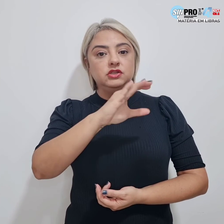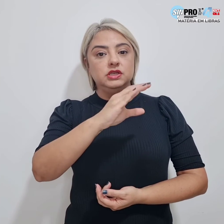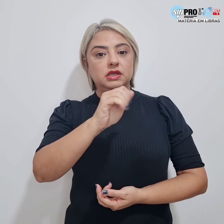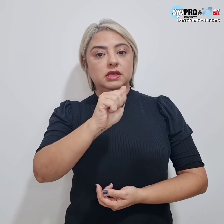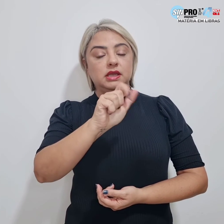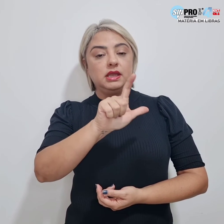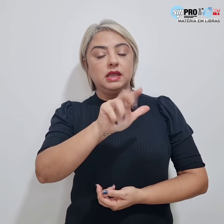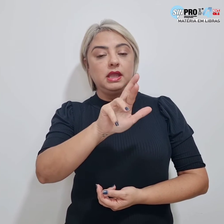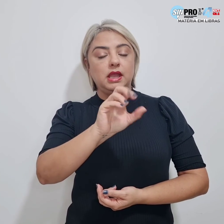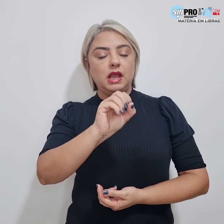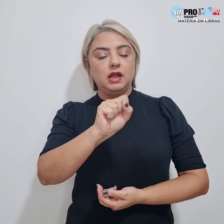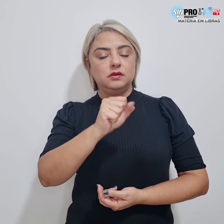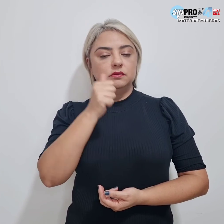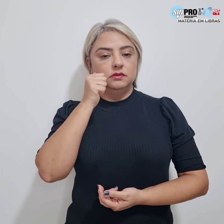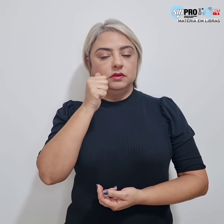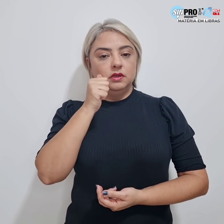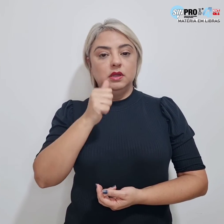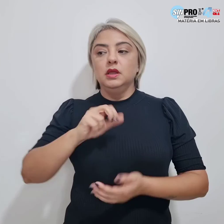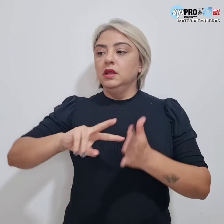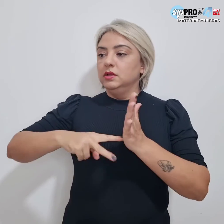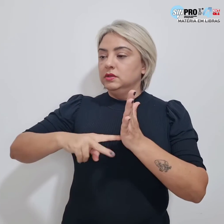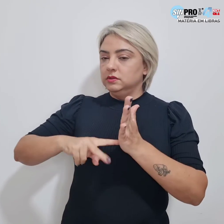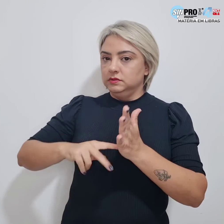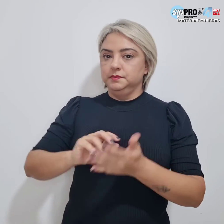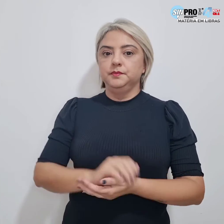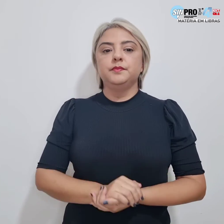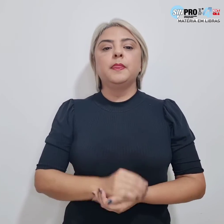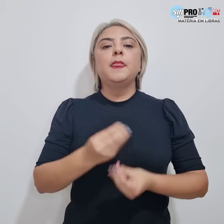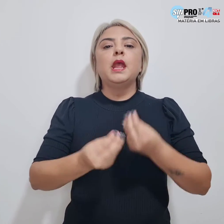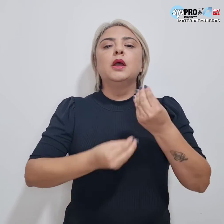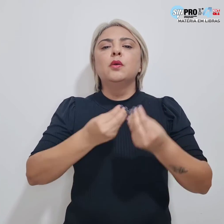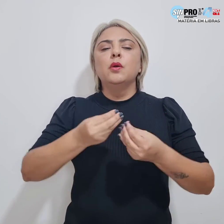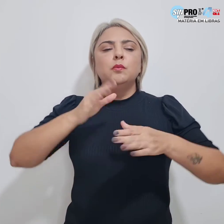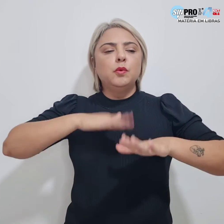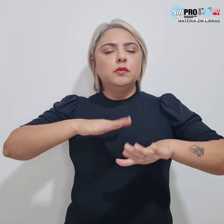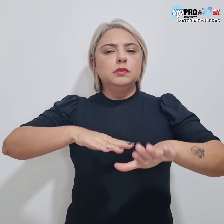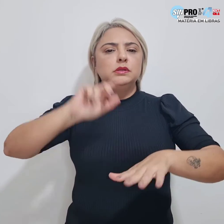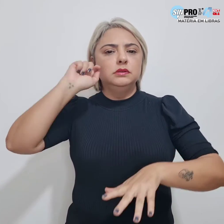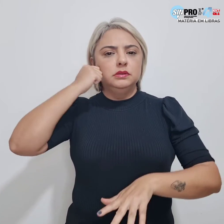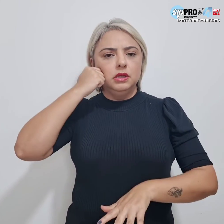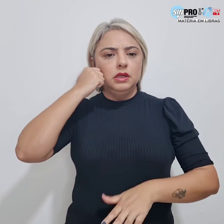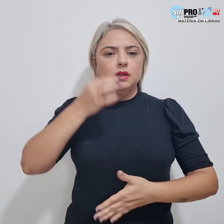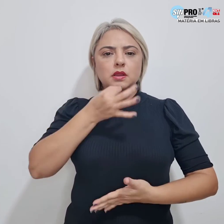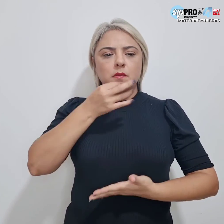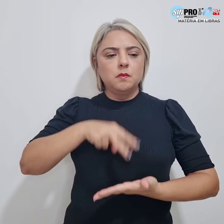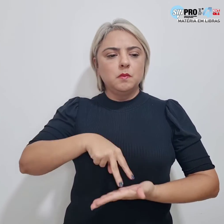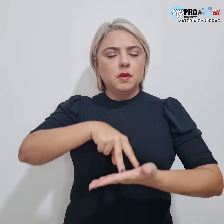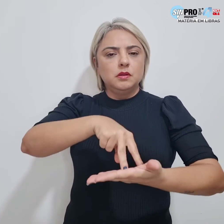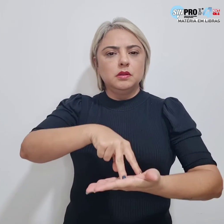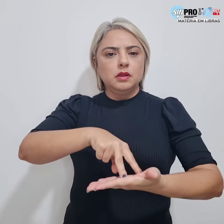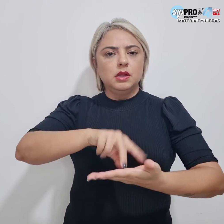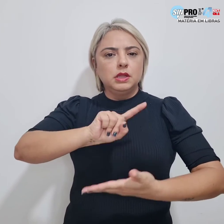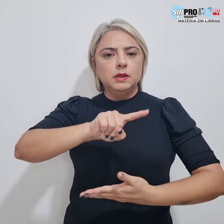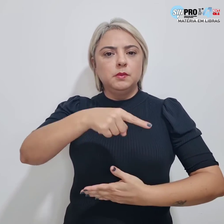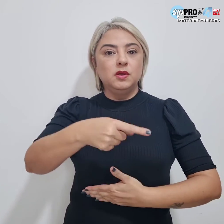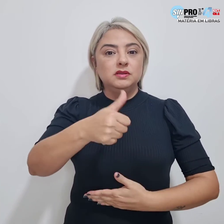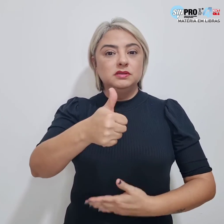Silva. Simpro-DF. Como o movimento negro se posiciona após 133 anos de